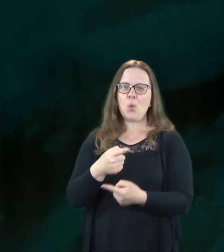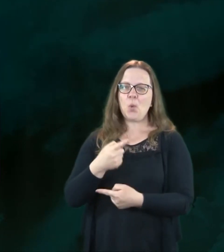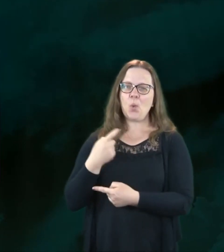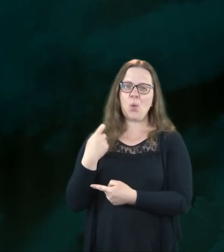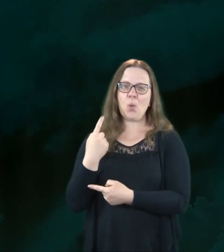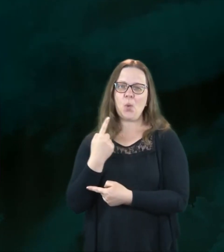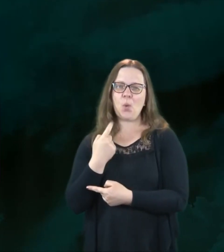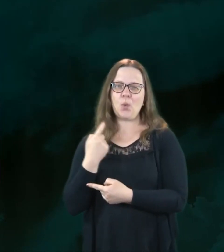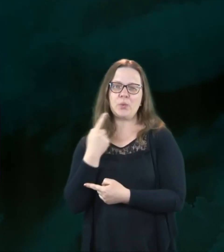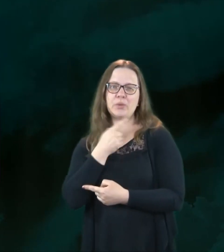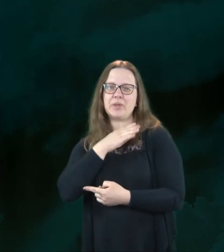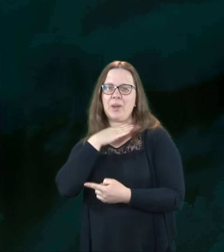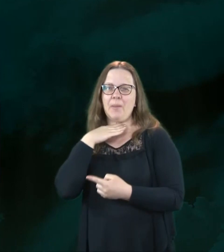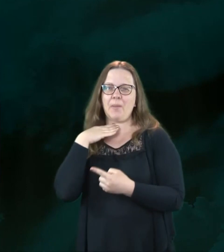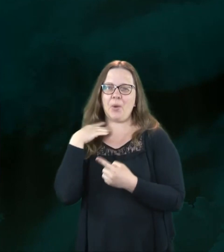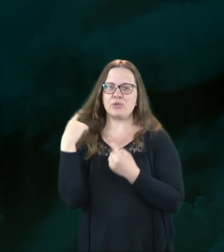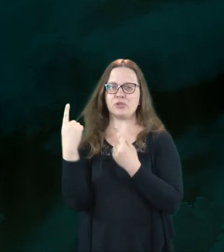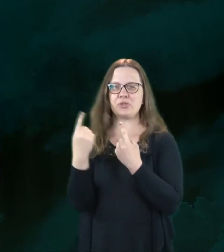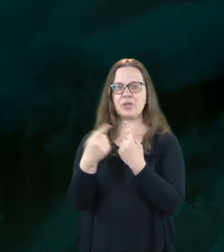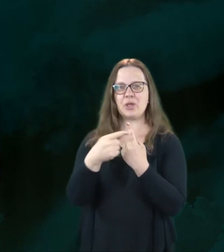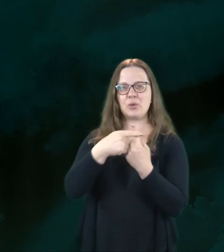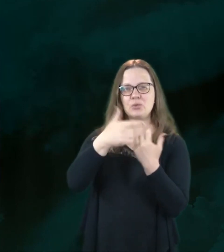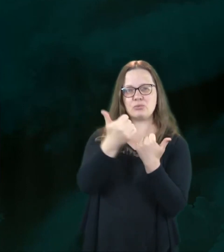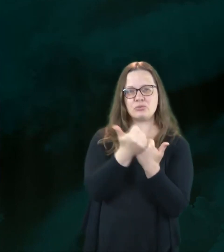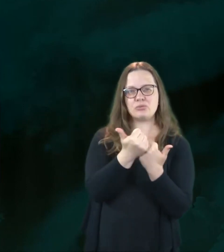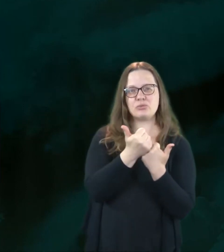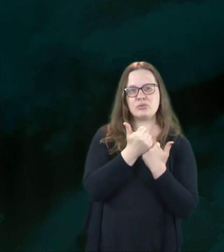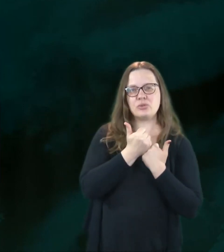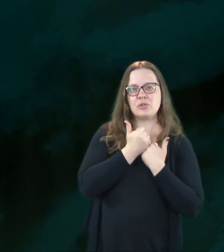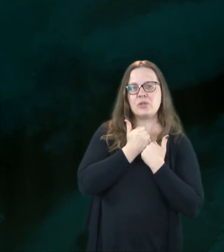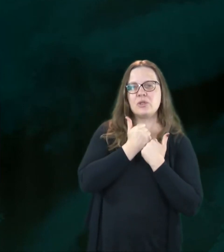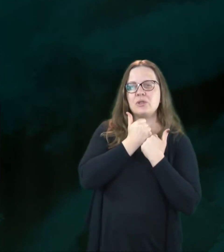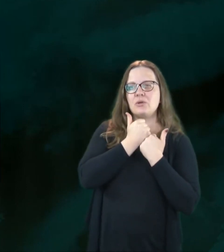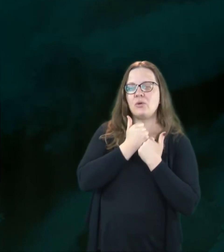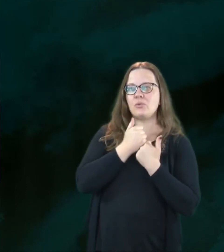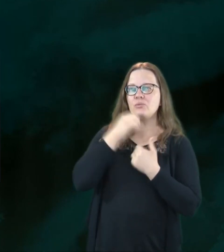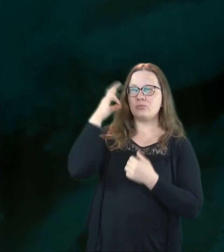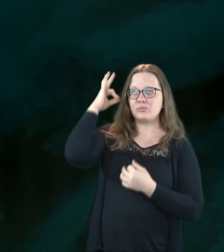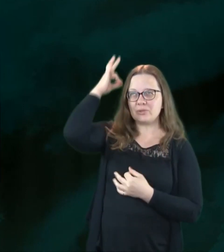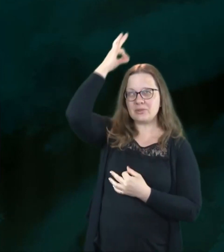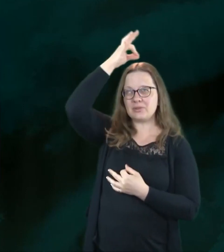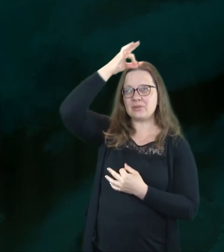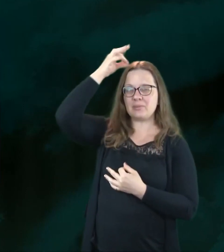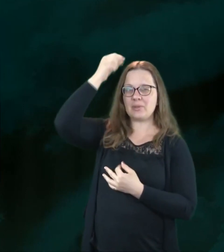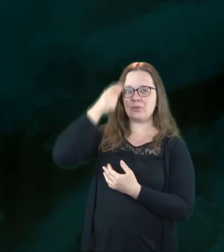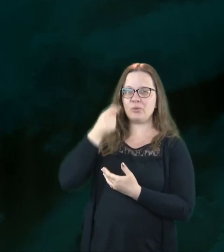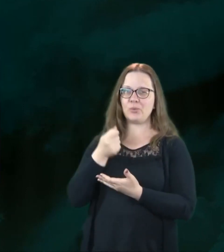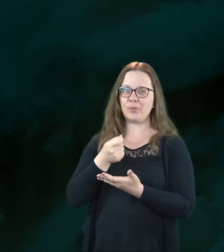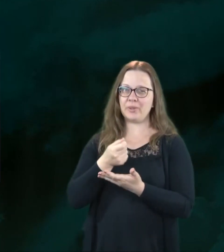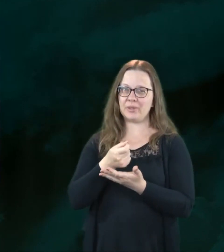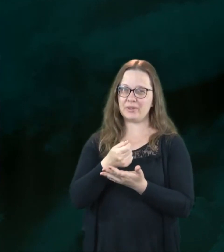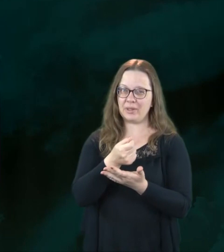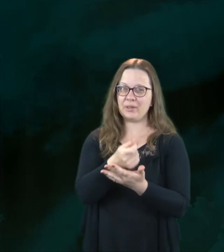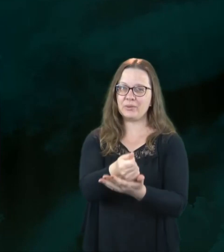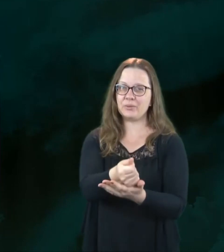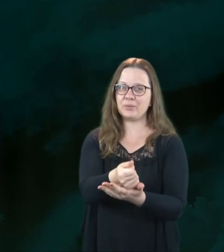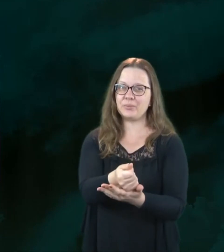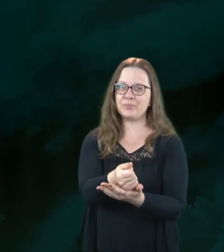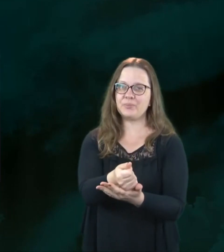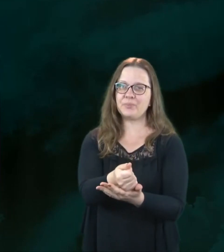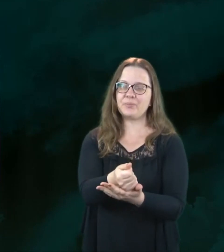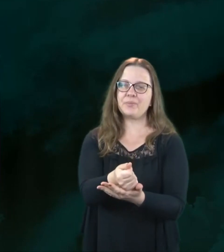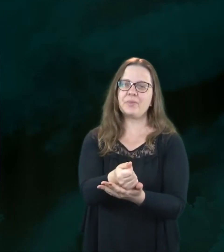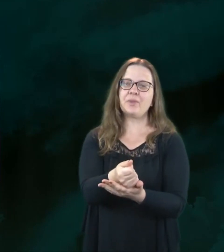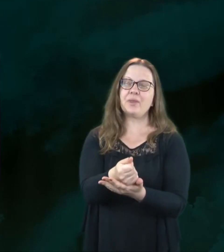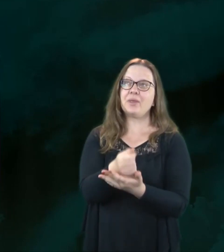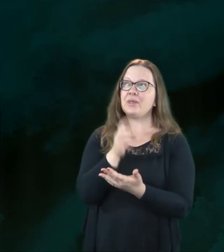eterno, e essa redenção foi colocada na eternidade. E Deus, então,